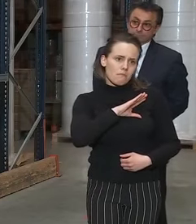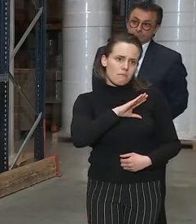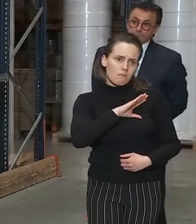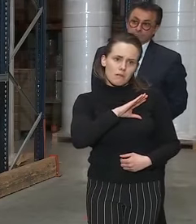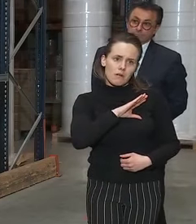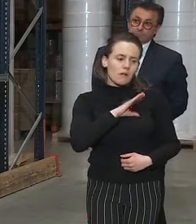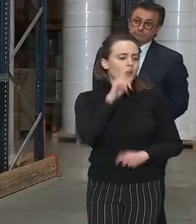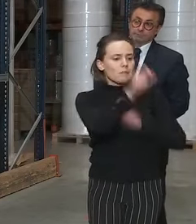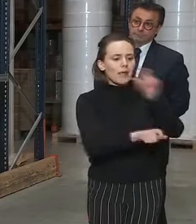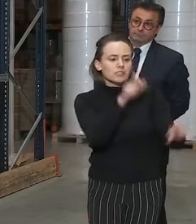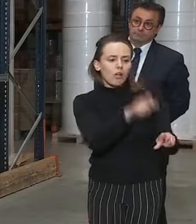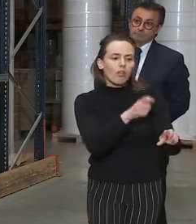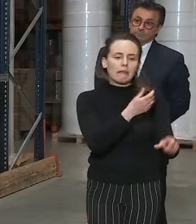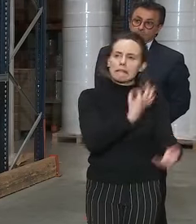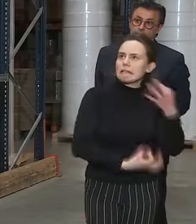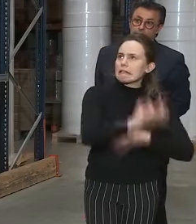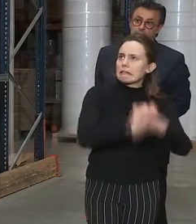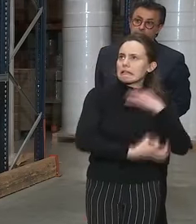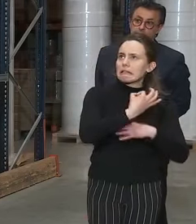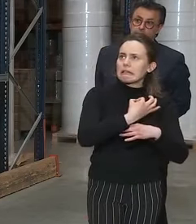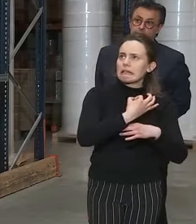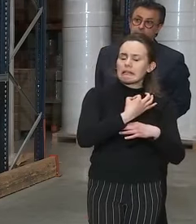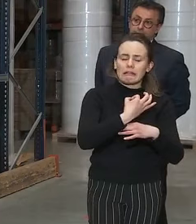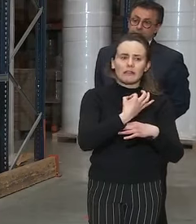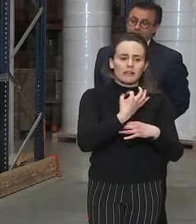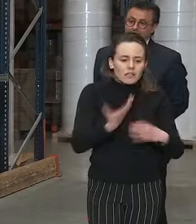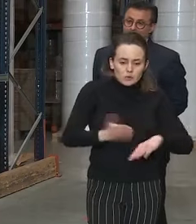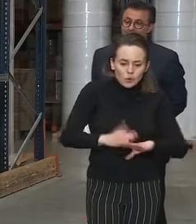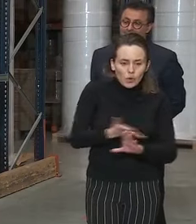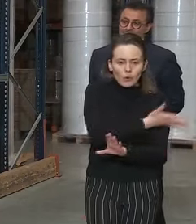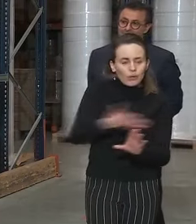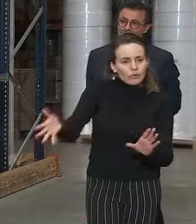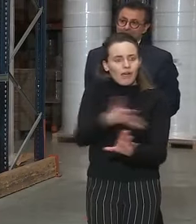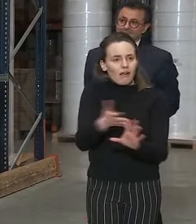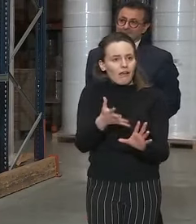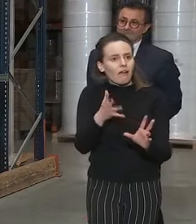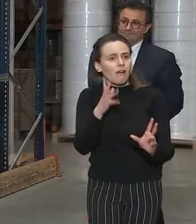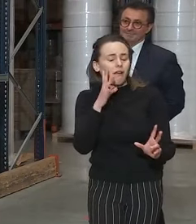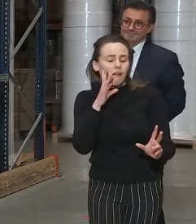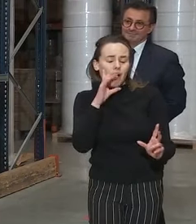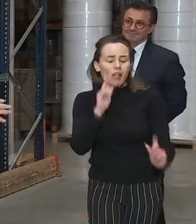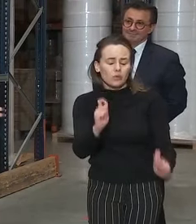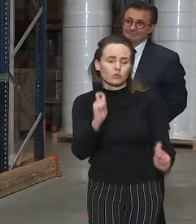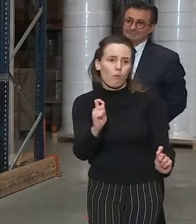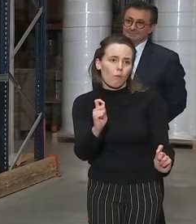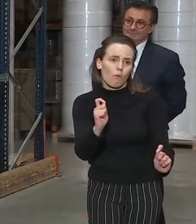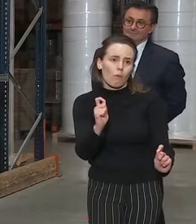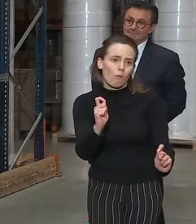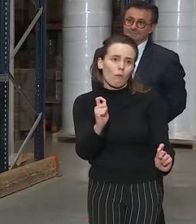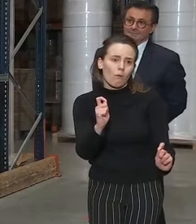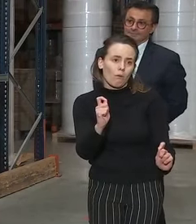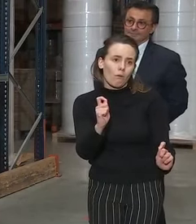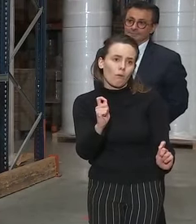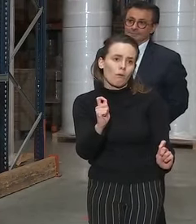des certitudes avec les connaissances d'aujourd'hui quand ça n'était pas celle d'hier. Vous savez, je pourrais retrouver les paroles de toutes celles et ceux qui vous expliquent les